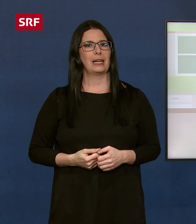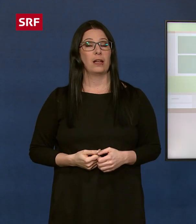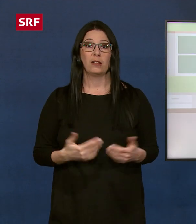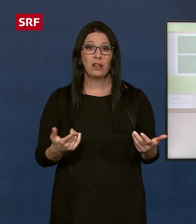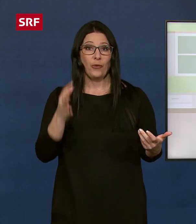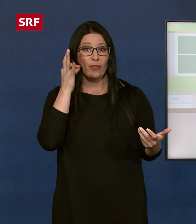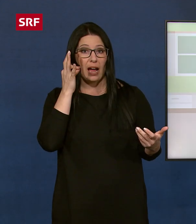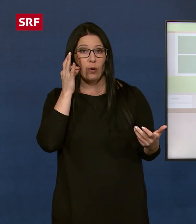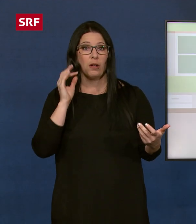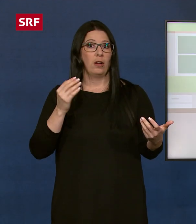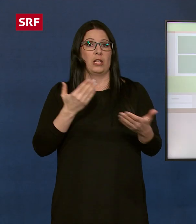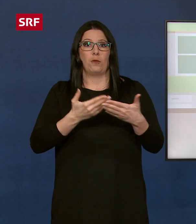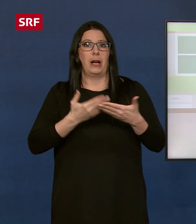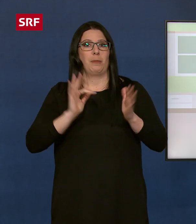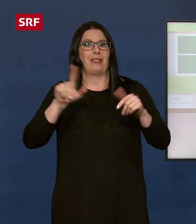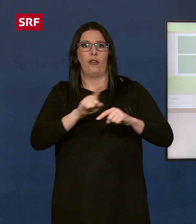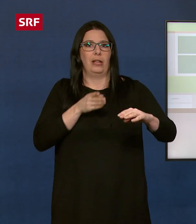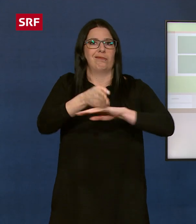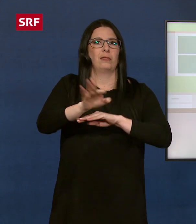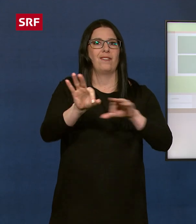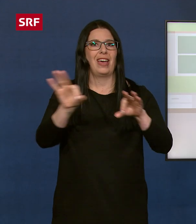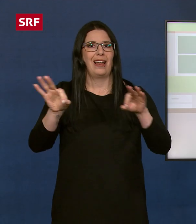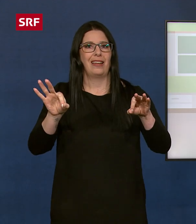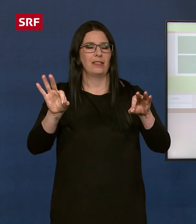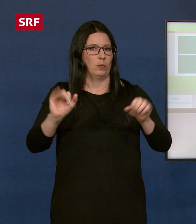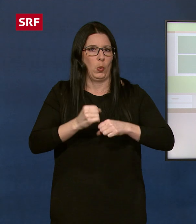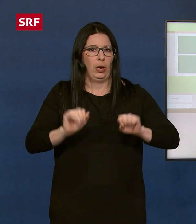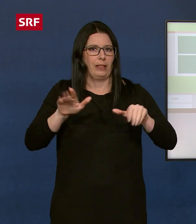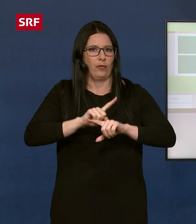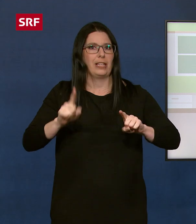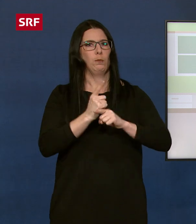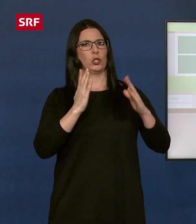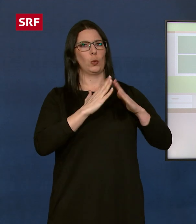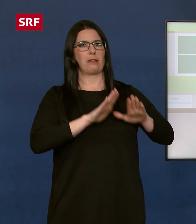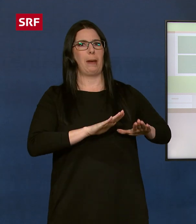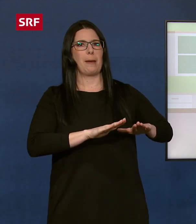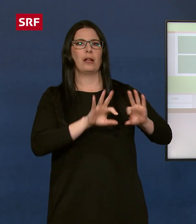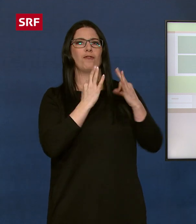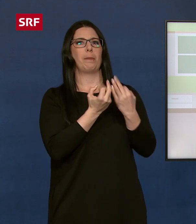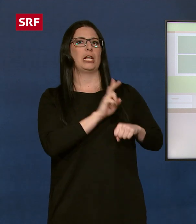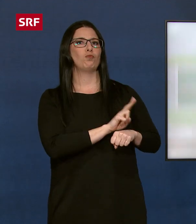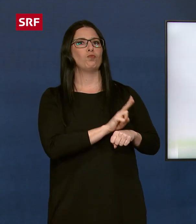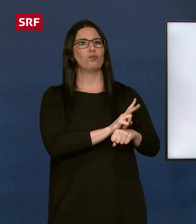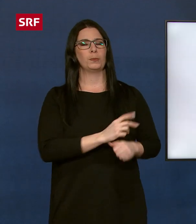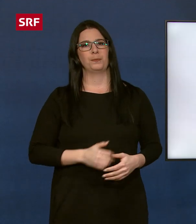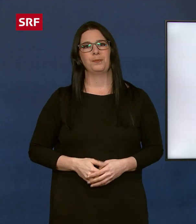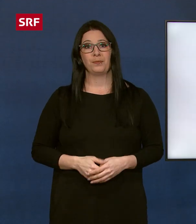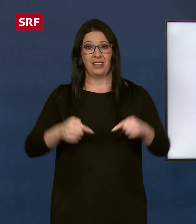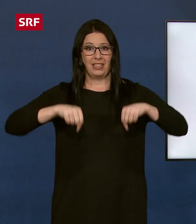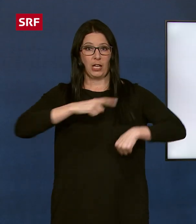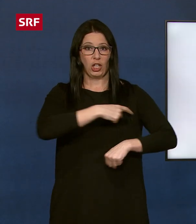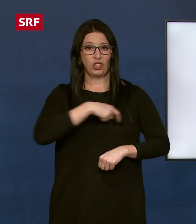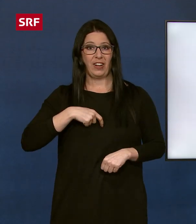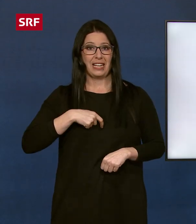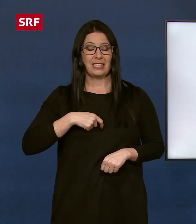Frauen durften beispielsweise nicht wählen gehen. Sie sollten zu Hause bleiben und sich um die Familie kümmern. In der Schweiz